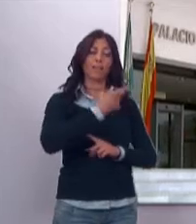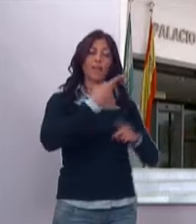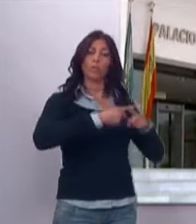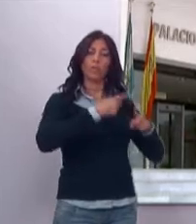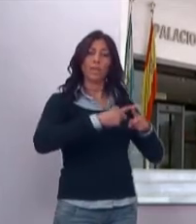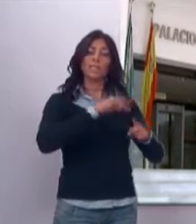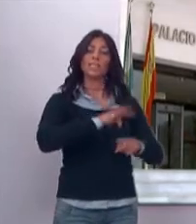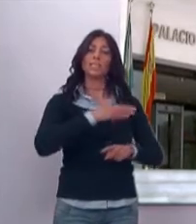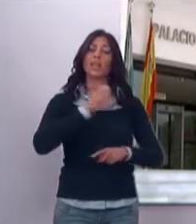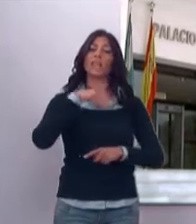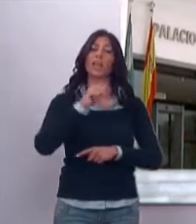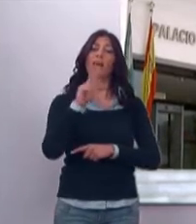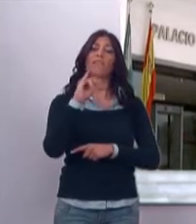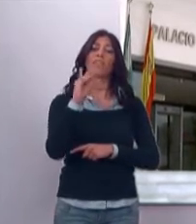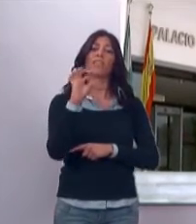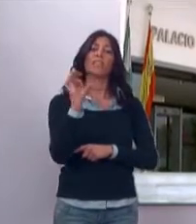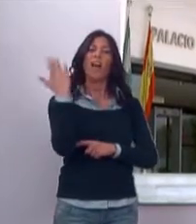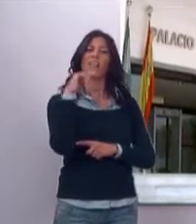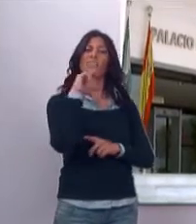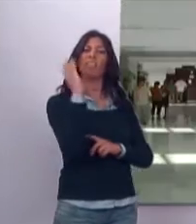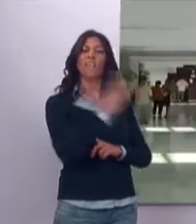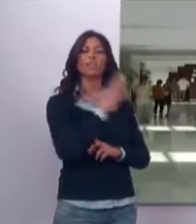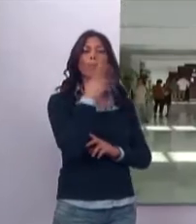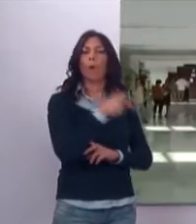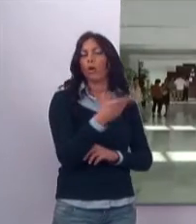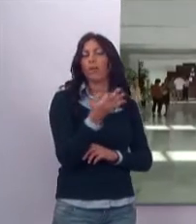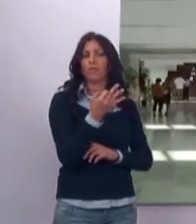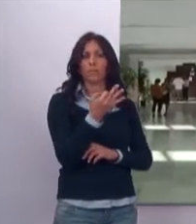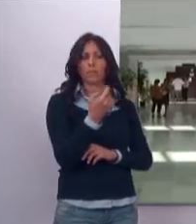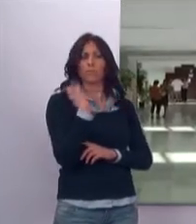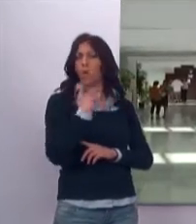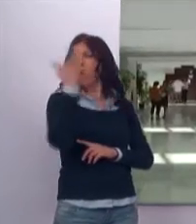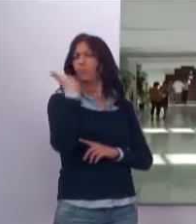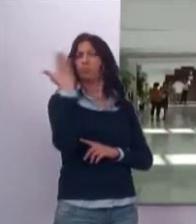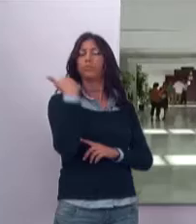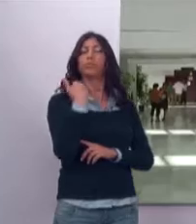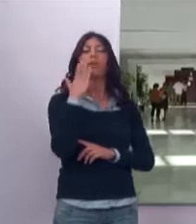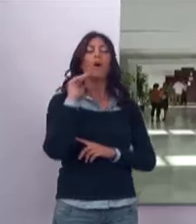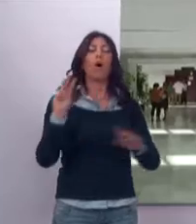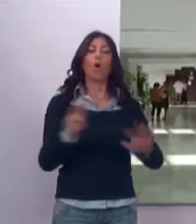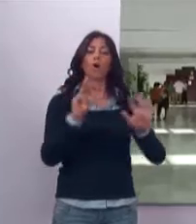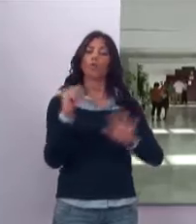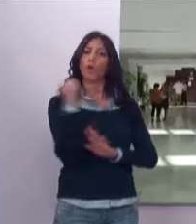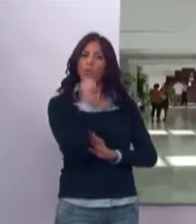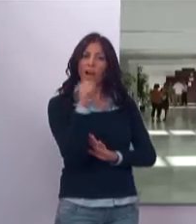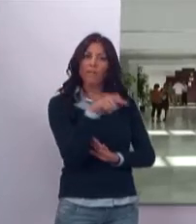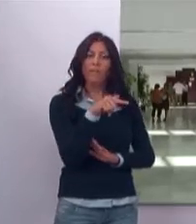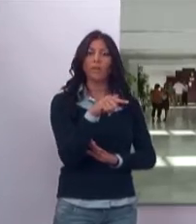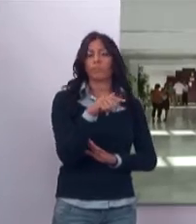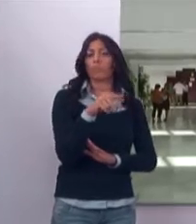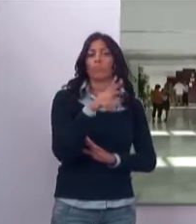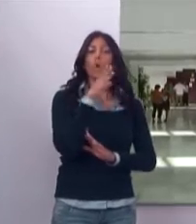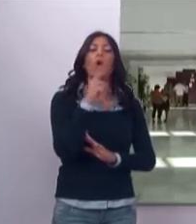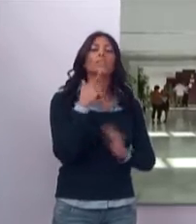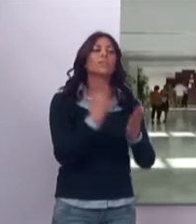Benavides, do delito contra as instituciones do Estado por o que foi juzgado o pasado día 8 de abril